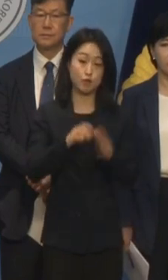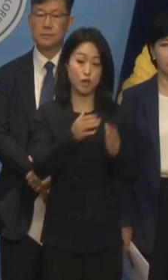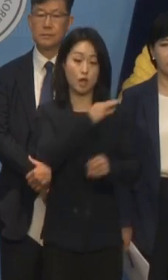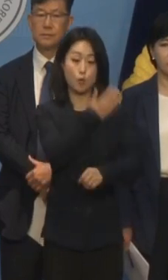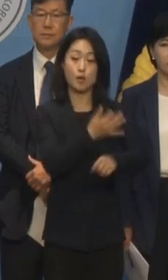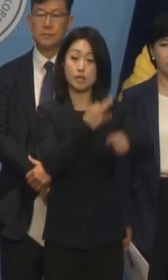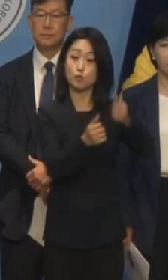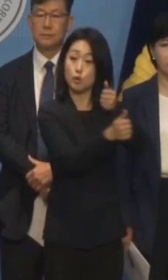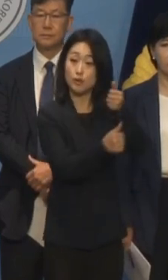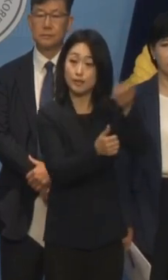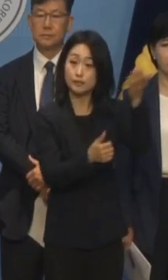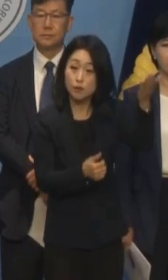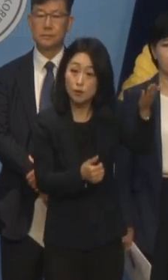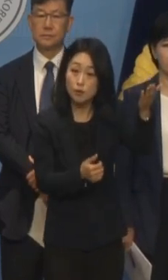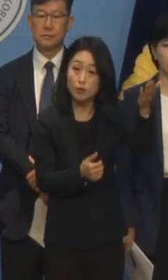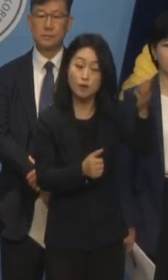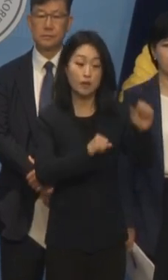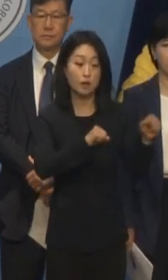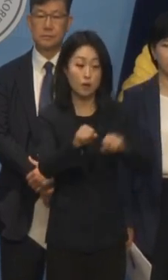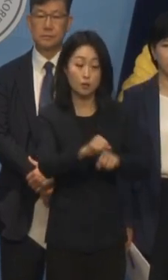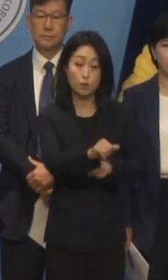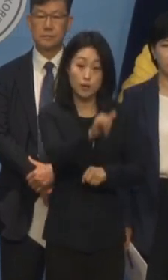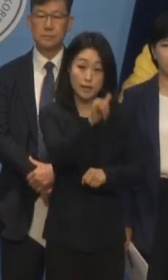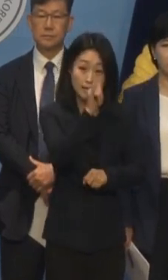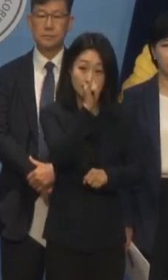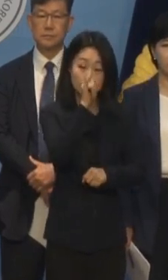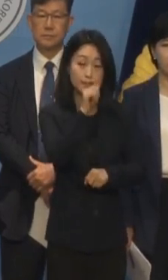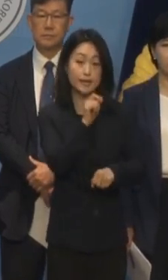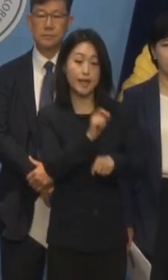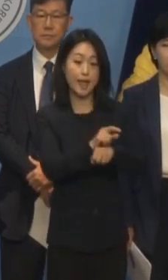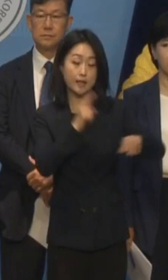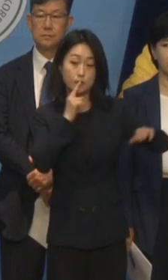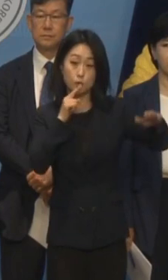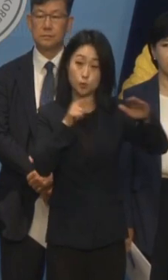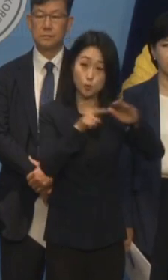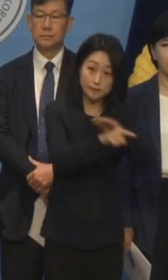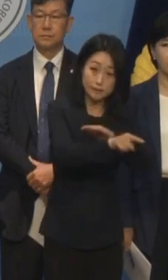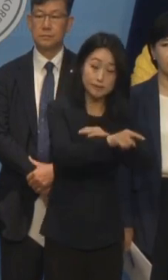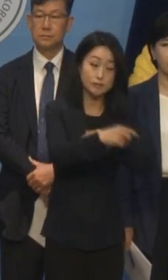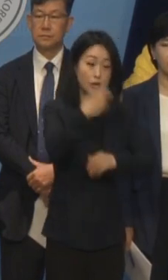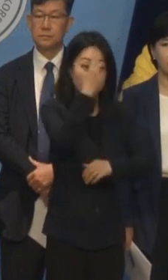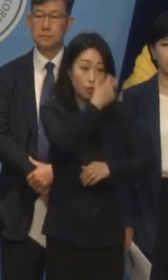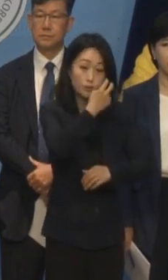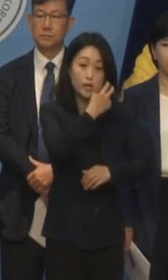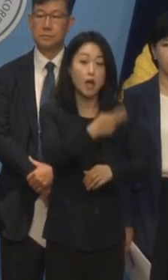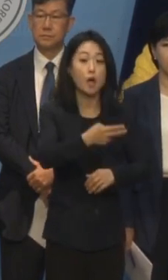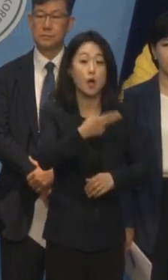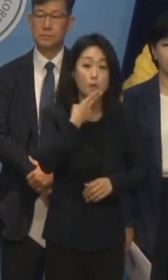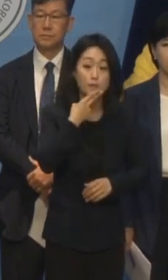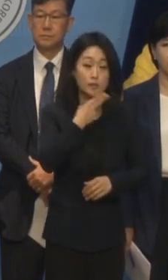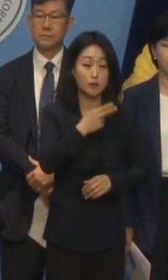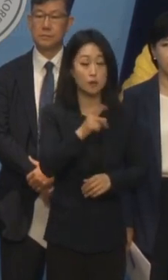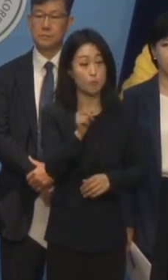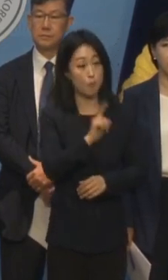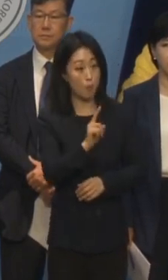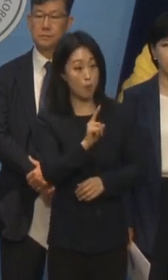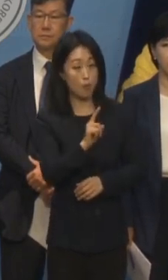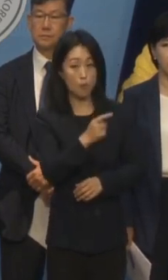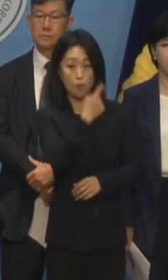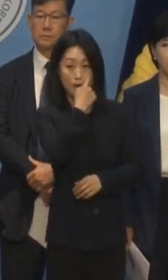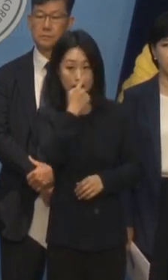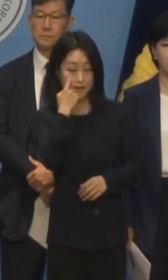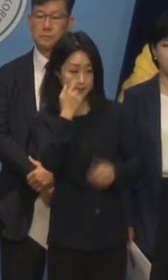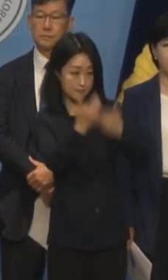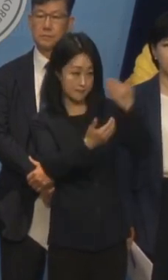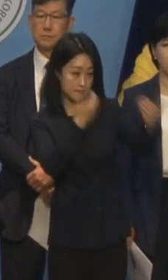권익위가 기본적으로 이행했어야 할 행정조사나 행정조치를 취하지 않은 점이 있다면